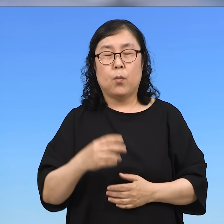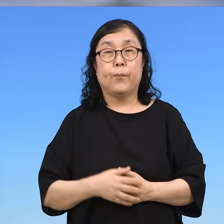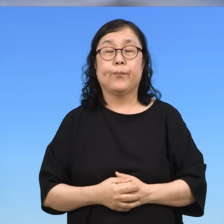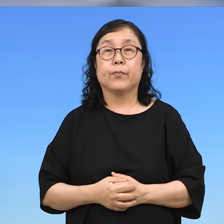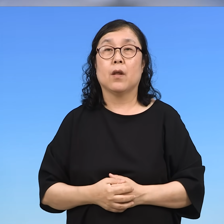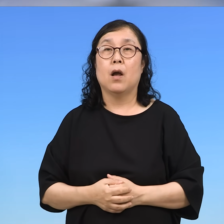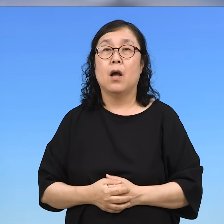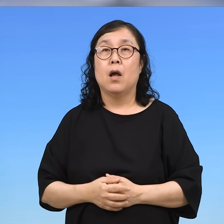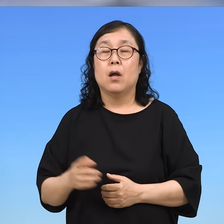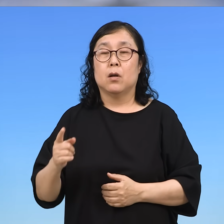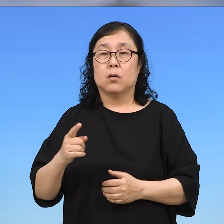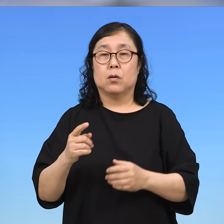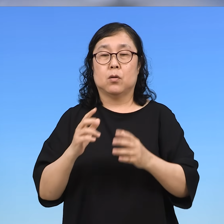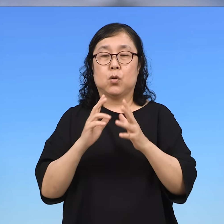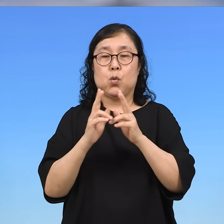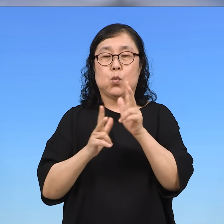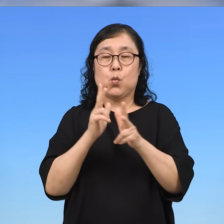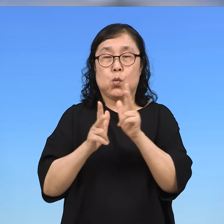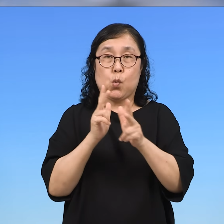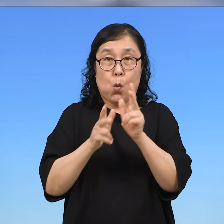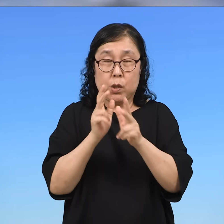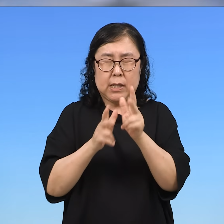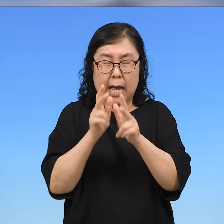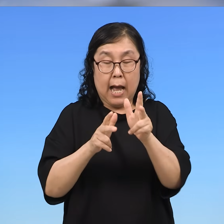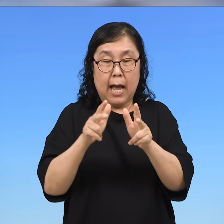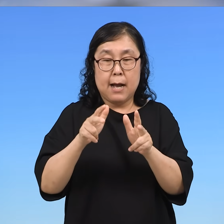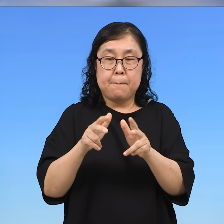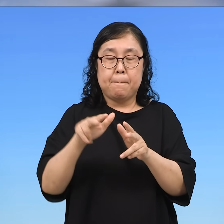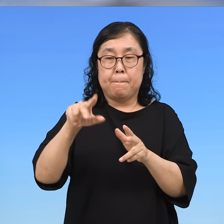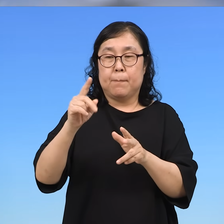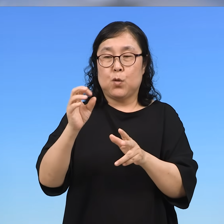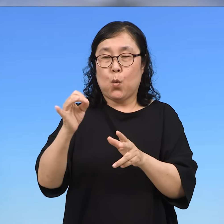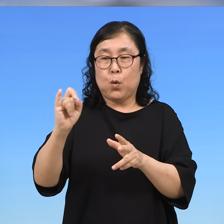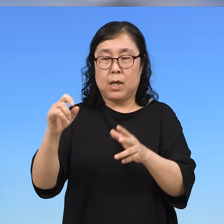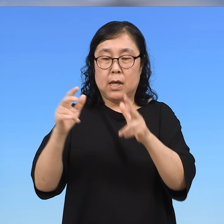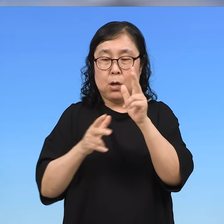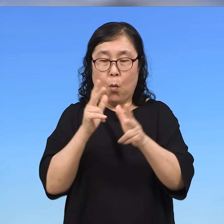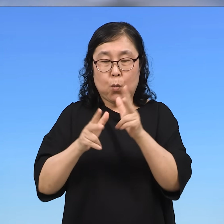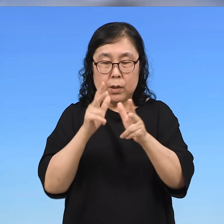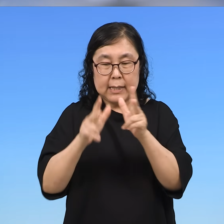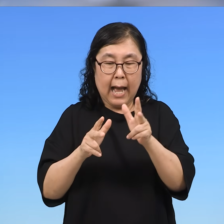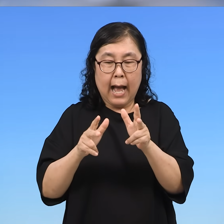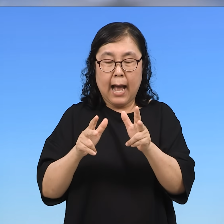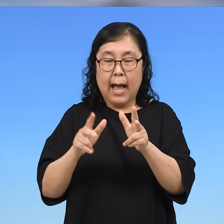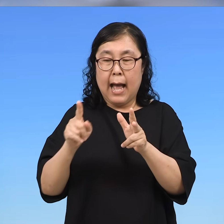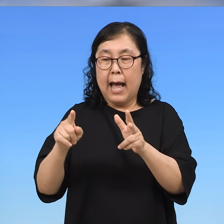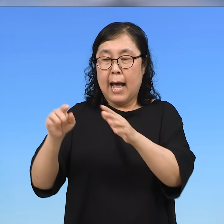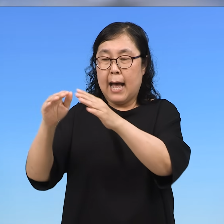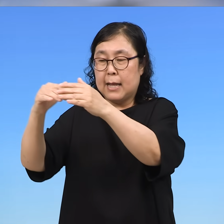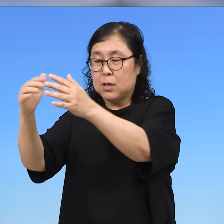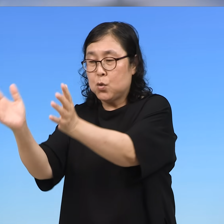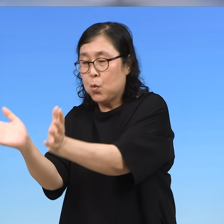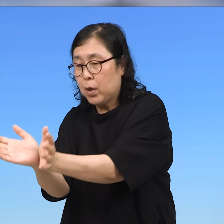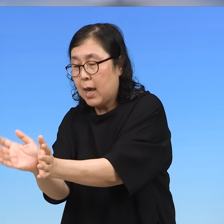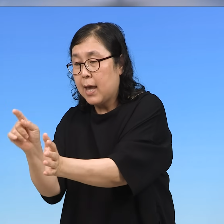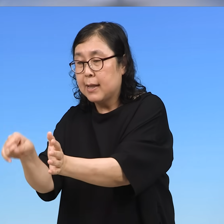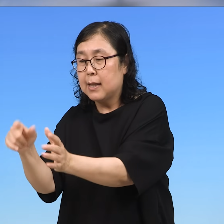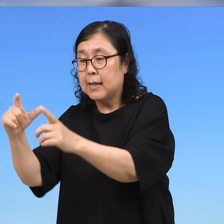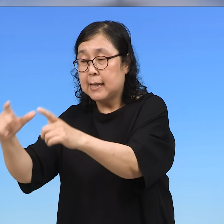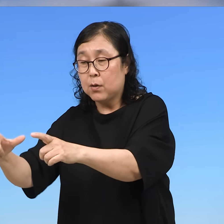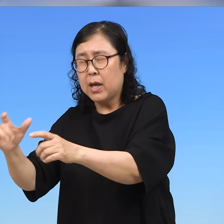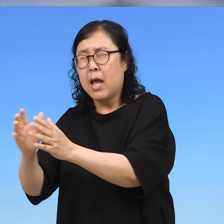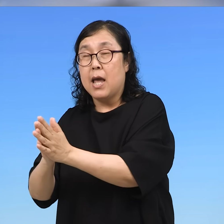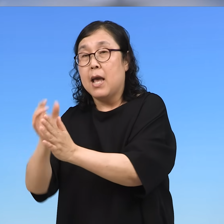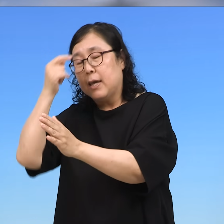기억 속에 그 공장, 그 종이 공장 한켠에다가 예배당을 마련하고 예배를 드렸던 그런 기억이 있다는